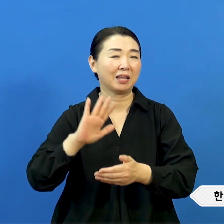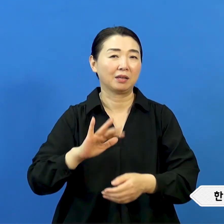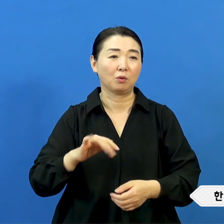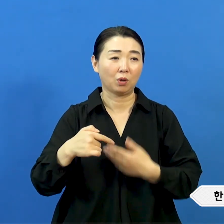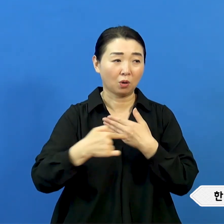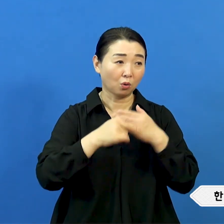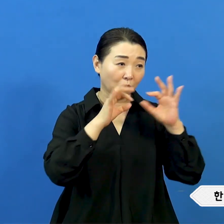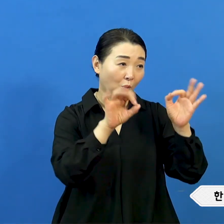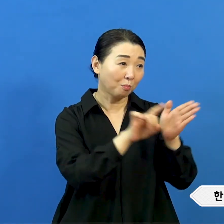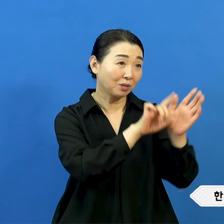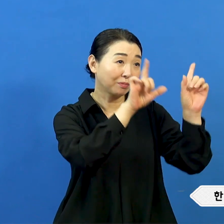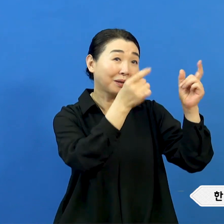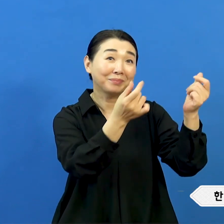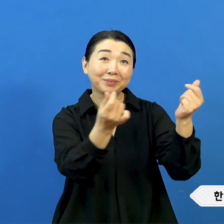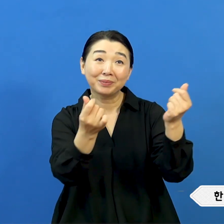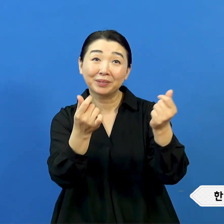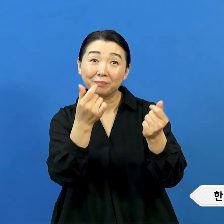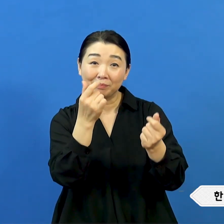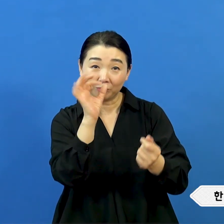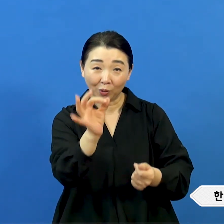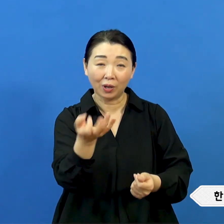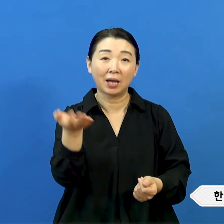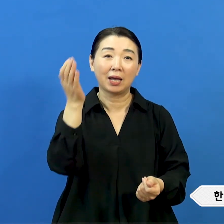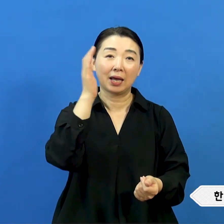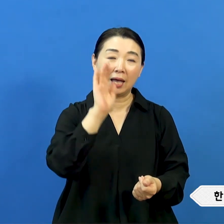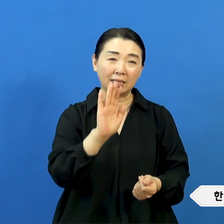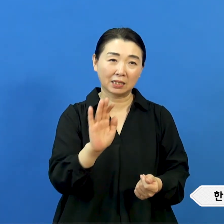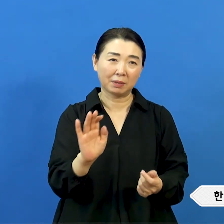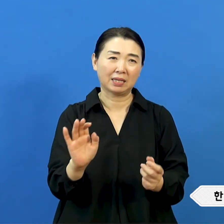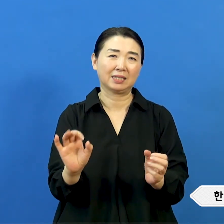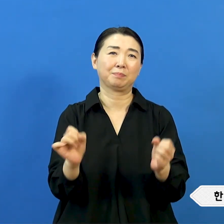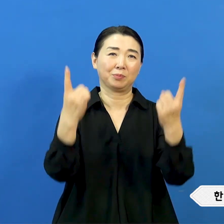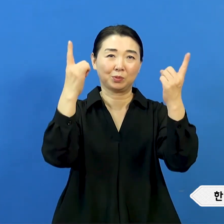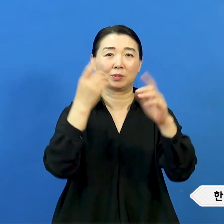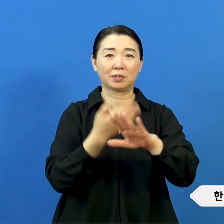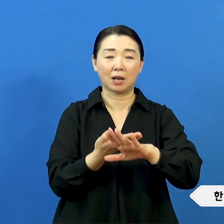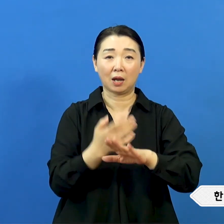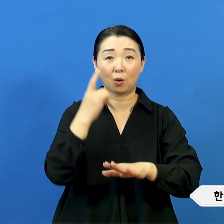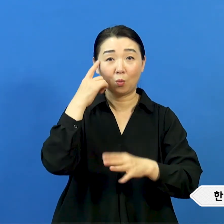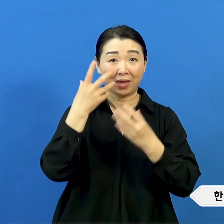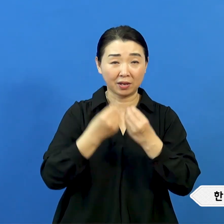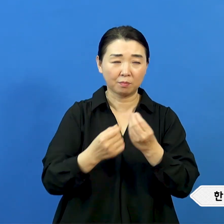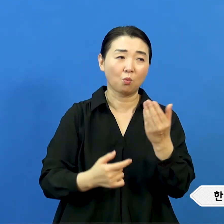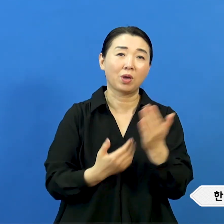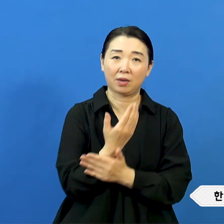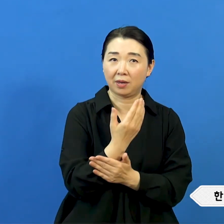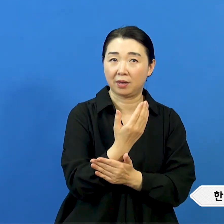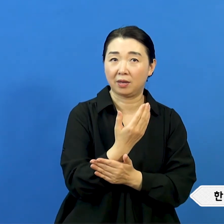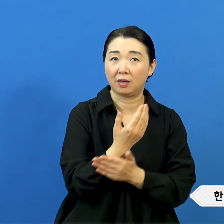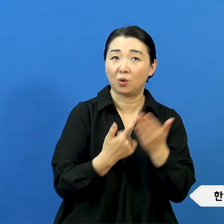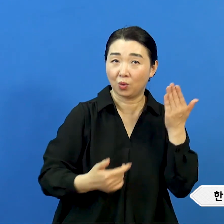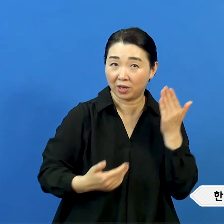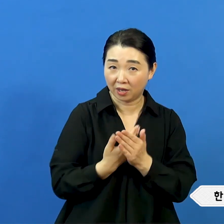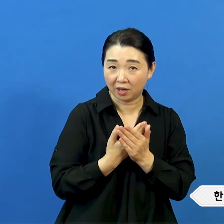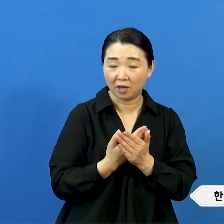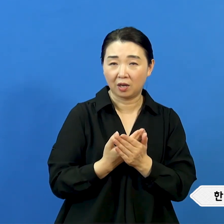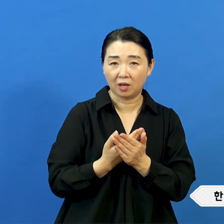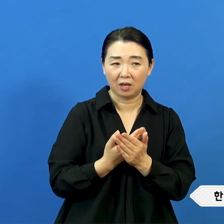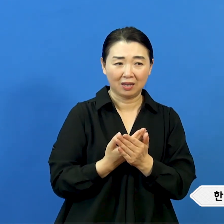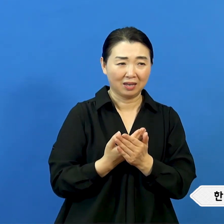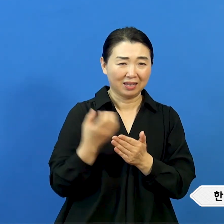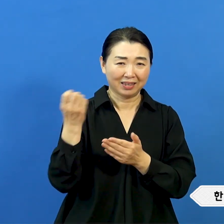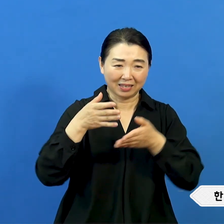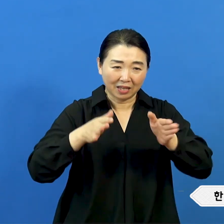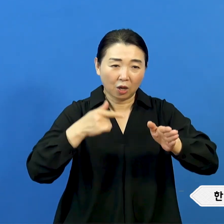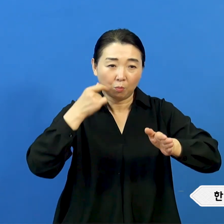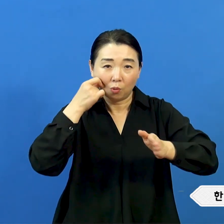보는 신앙생활은 비슷한 것 같은데 그 동기가 다릅니다. 예를 들면 회개. 중생하지 못한